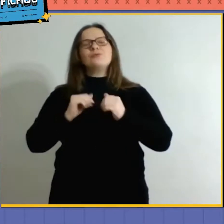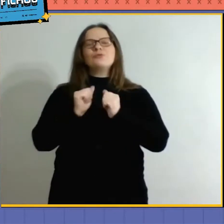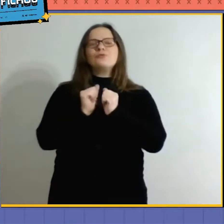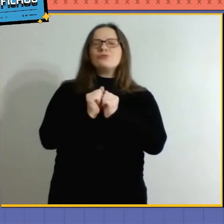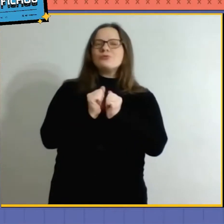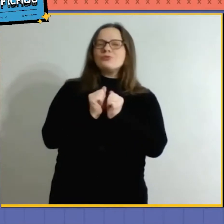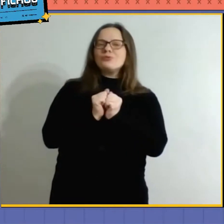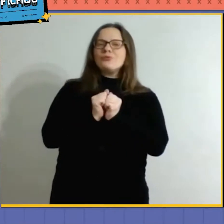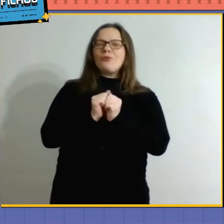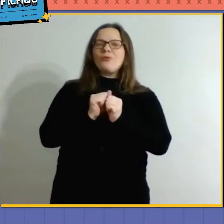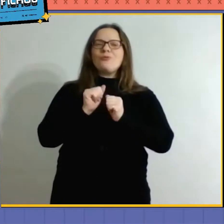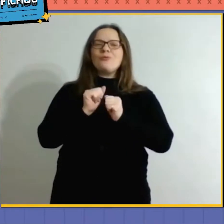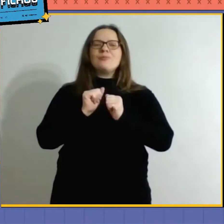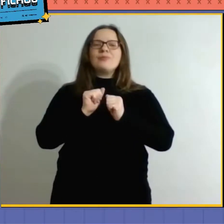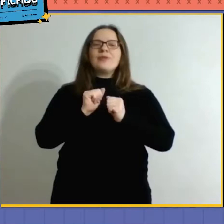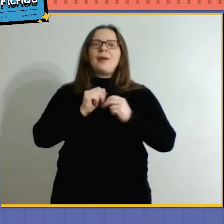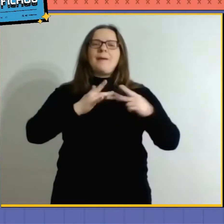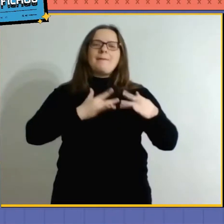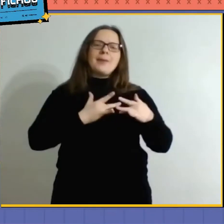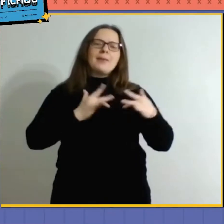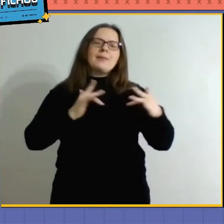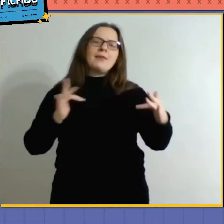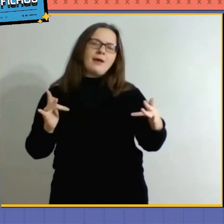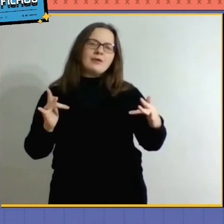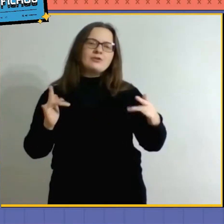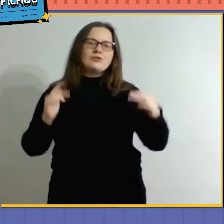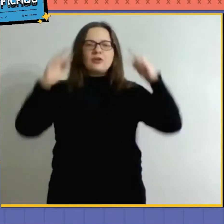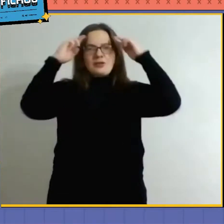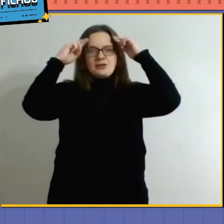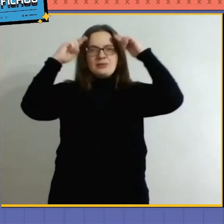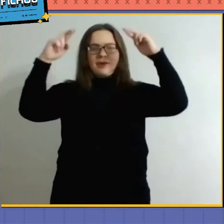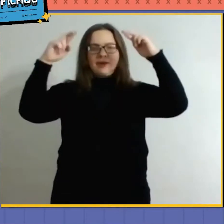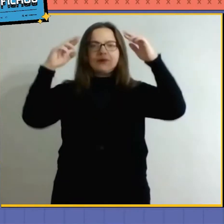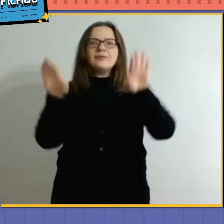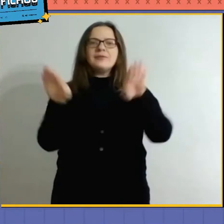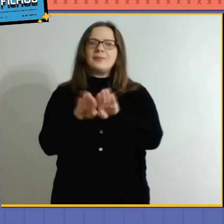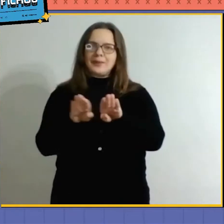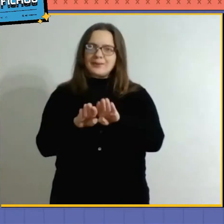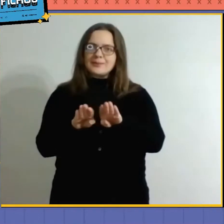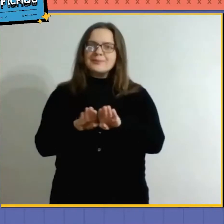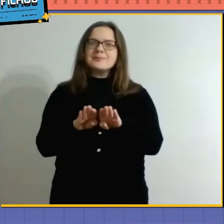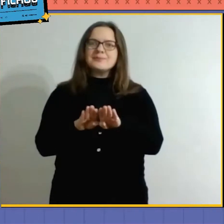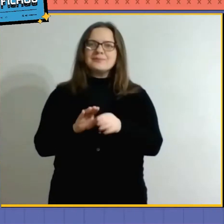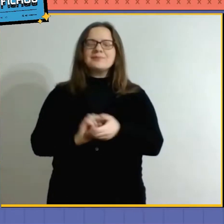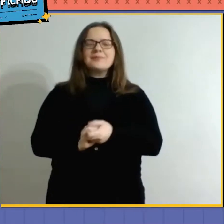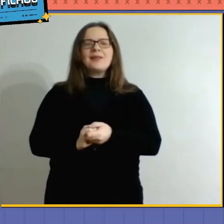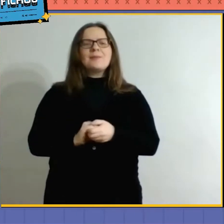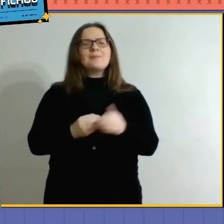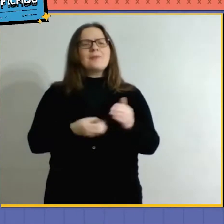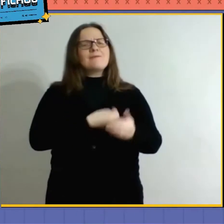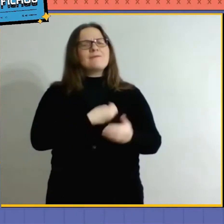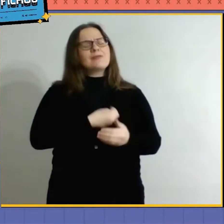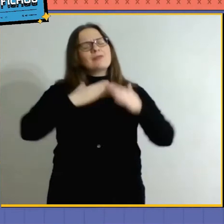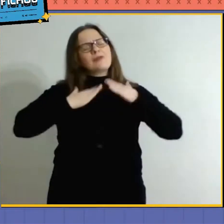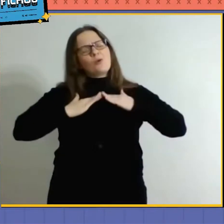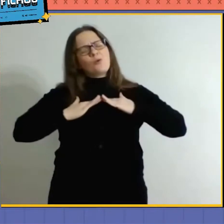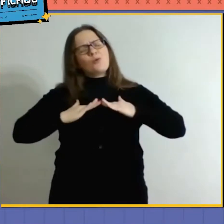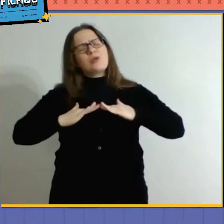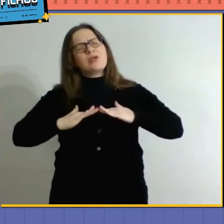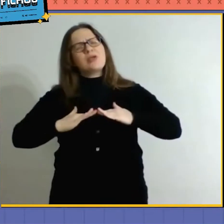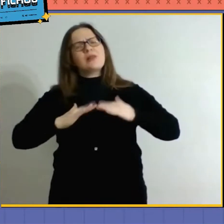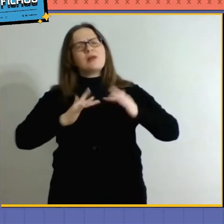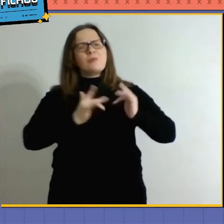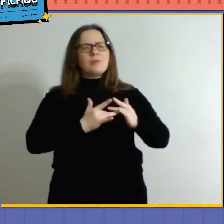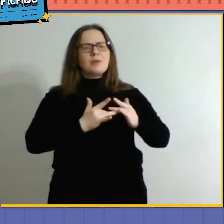ao seja nós Oramos pelos governantes pelos governantes para que nós possamos ter uma vida tranquila para que possa viver com Piedade